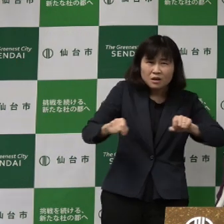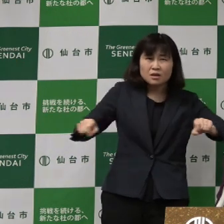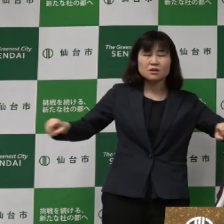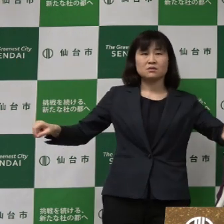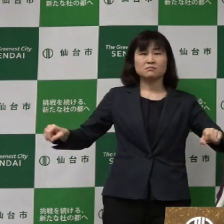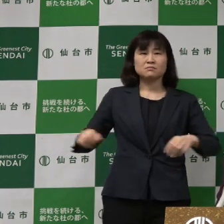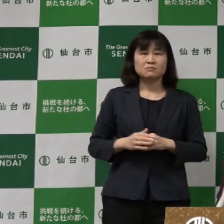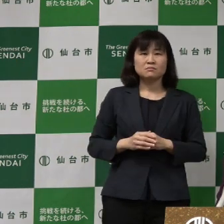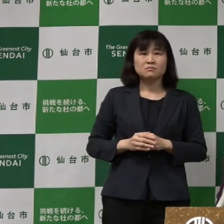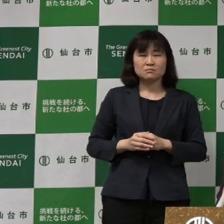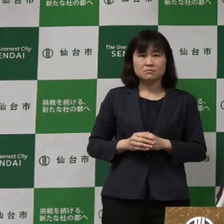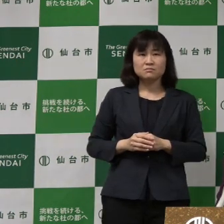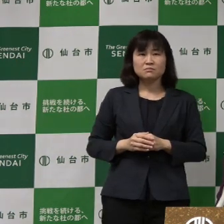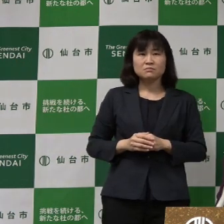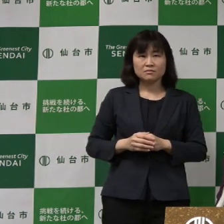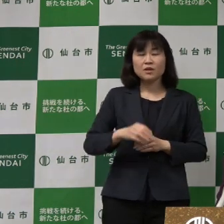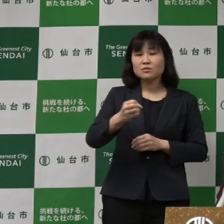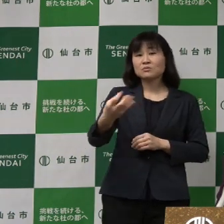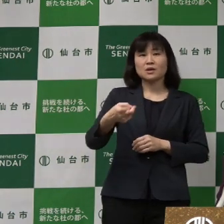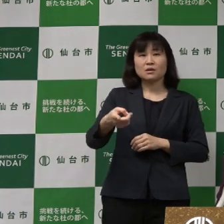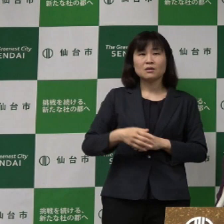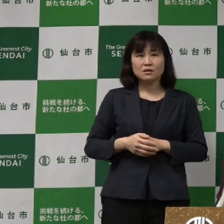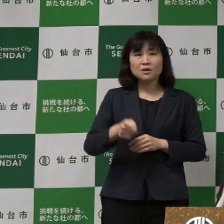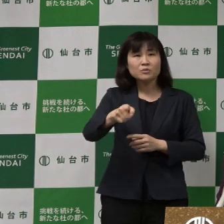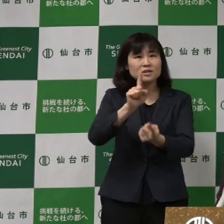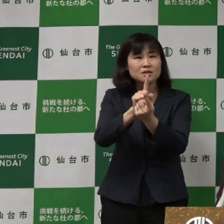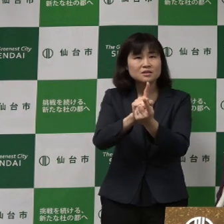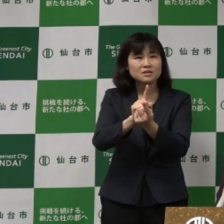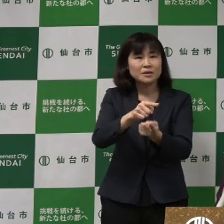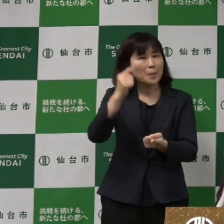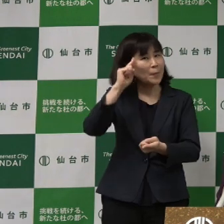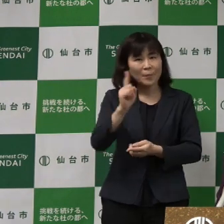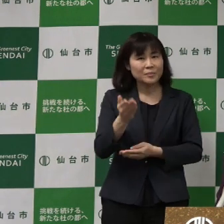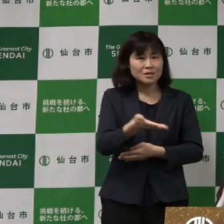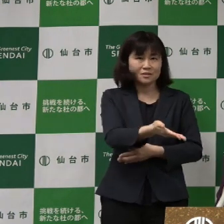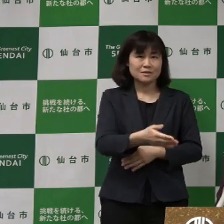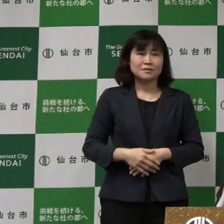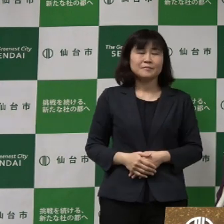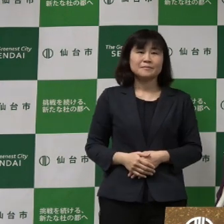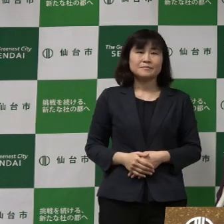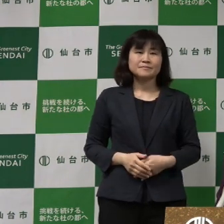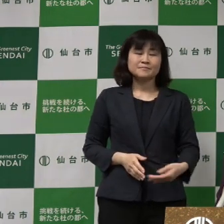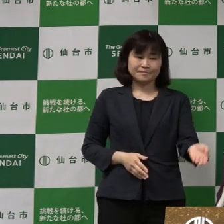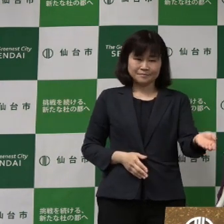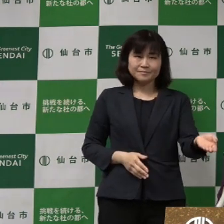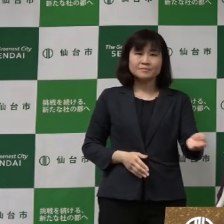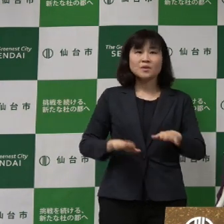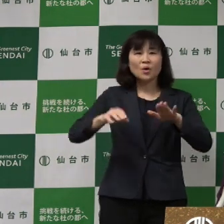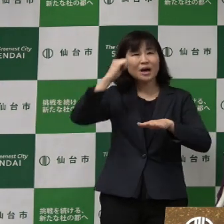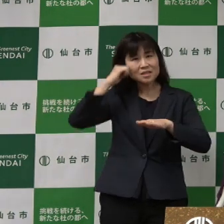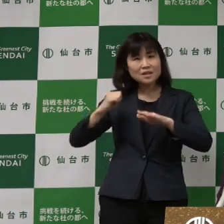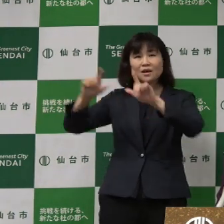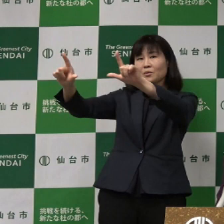童が休んでいることについては、市長はどのように思われていらっしゃいますでしょうか。 今朝、概要の報告